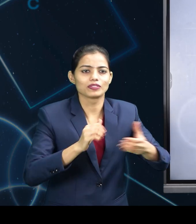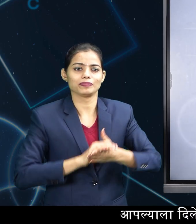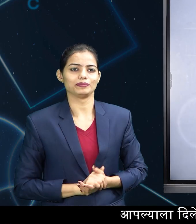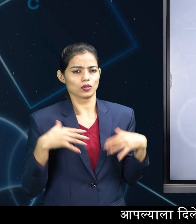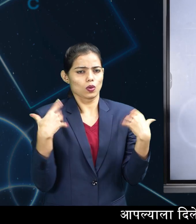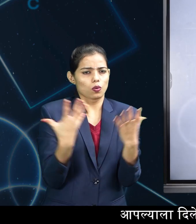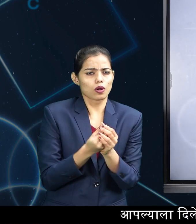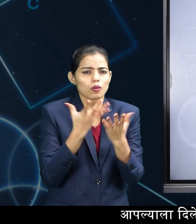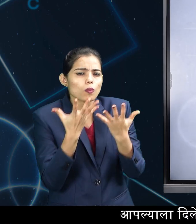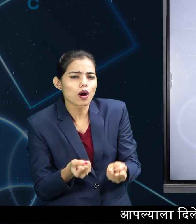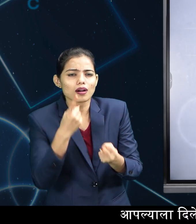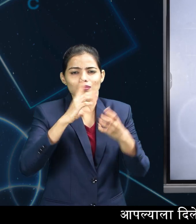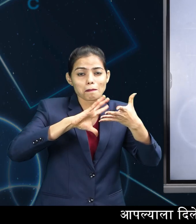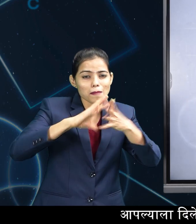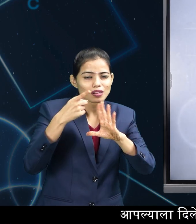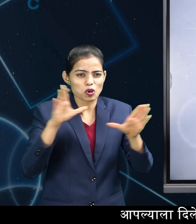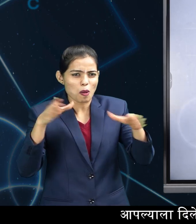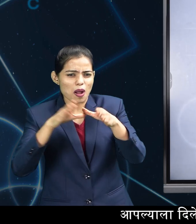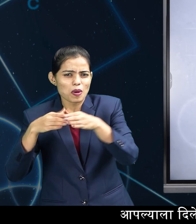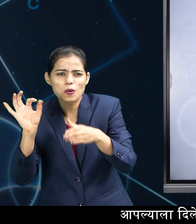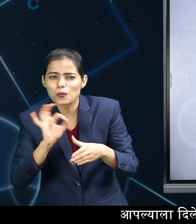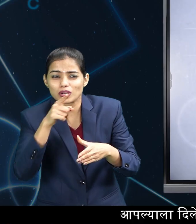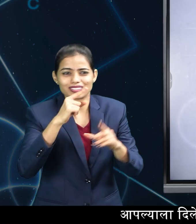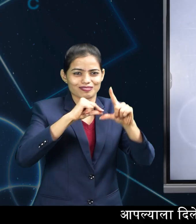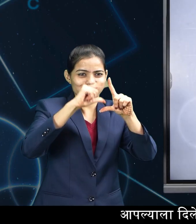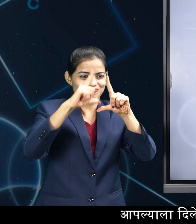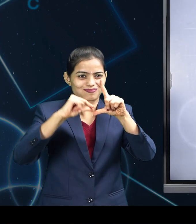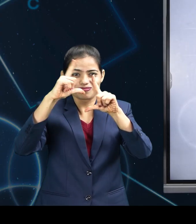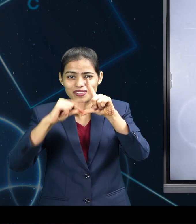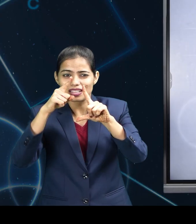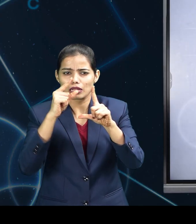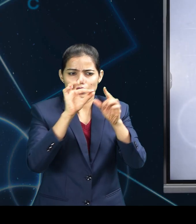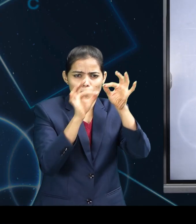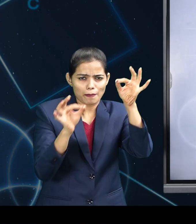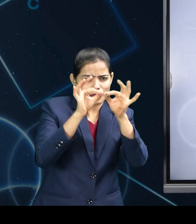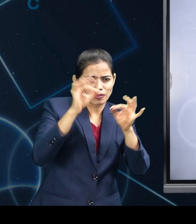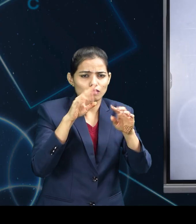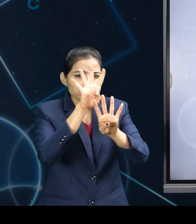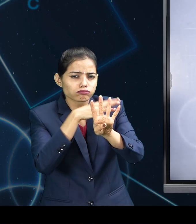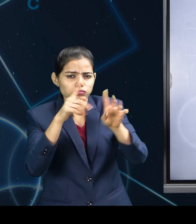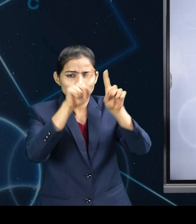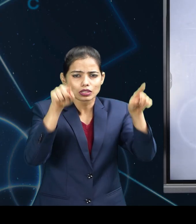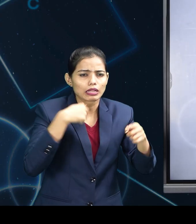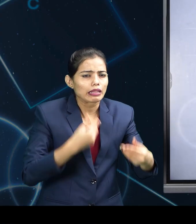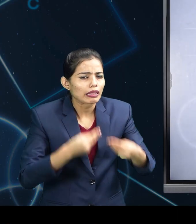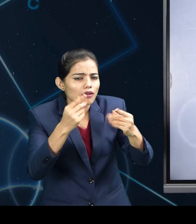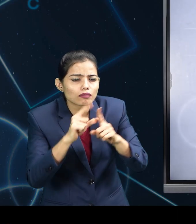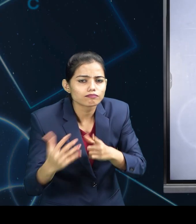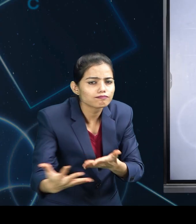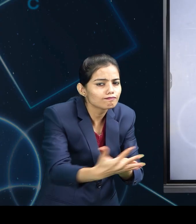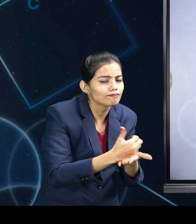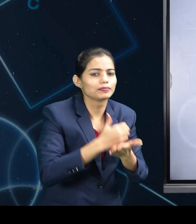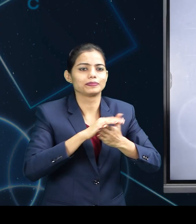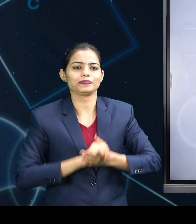समाधान. आपल्याला दिलेल्या माहितीसाठी असमूहित वारंवारता वितरण तक्ता तयार करायचा आहे.